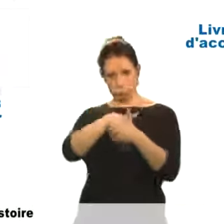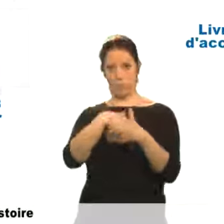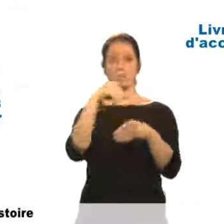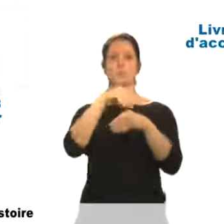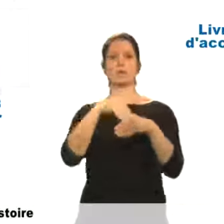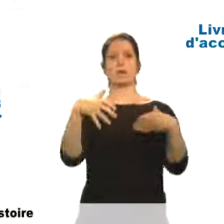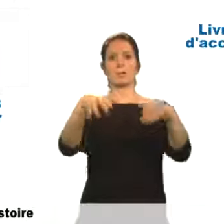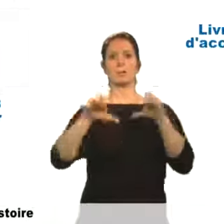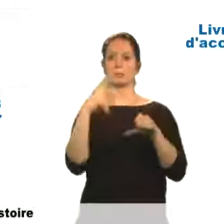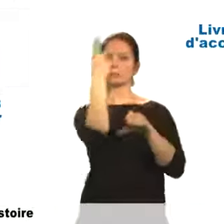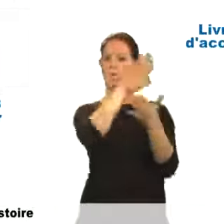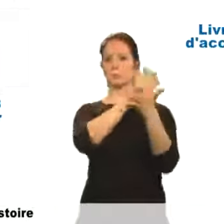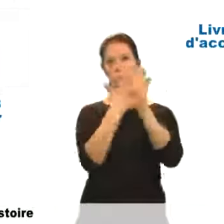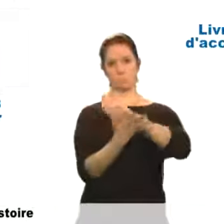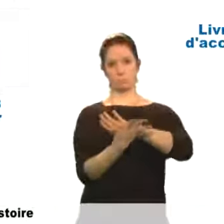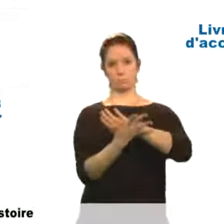d'administration de l'association.